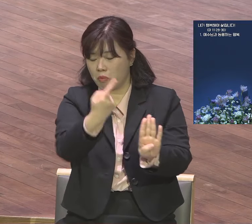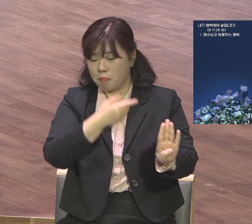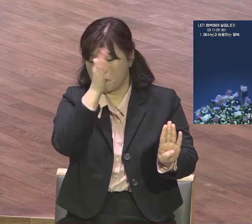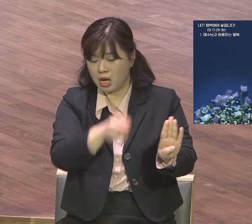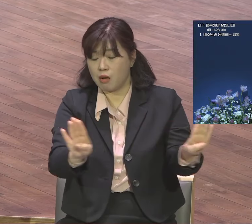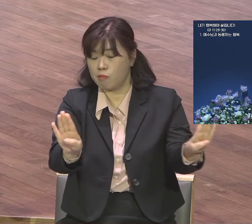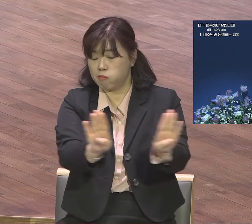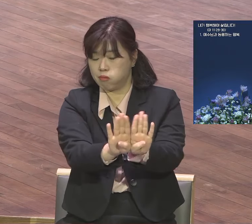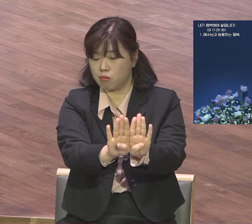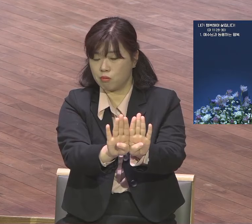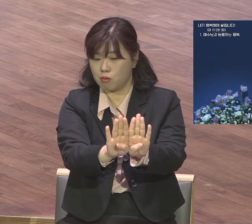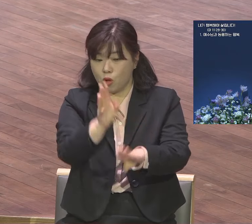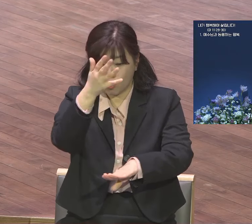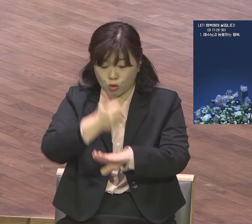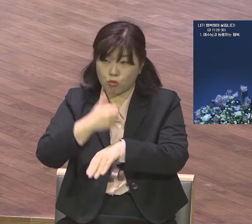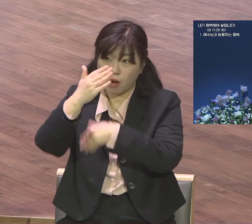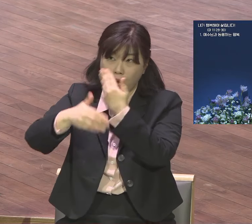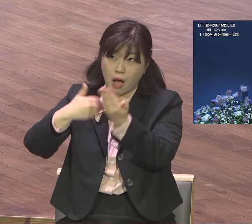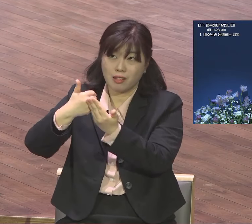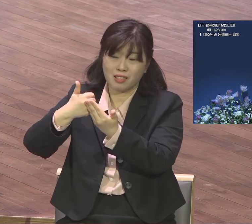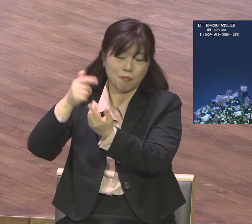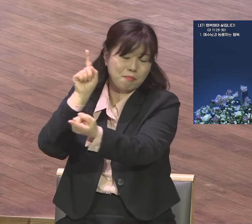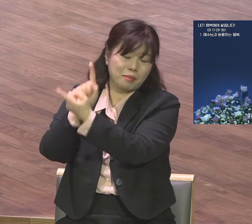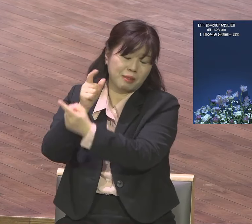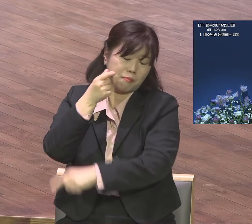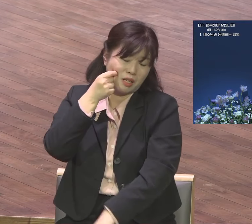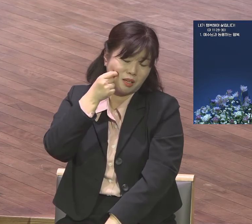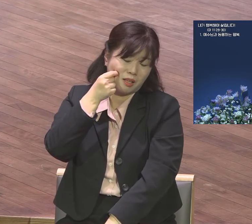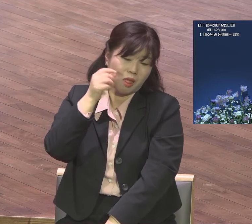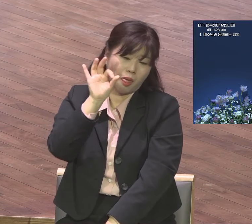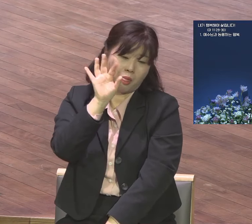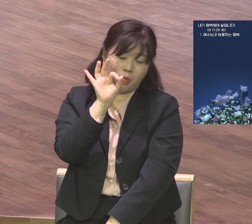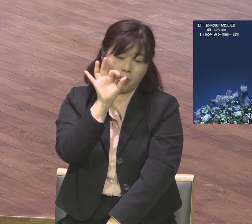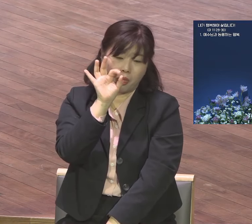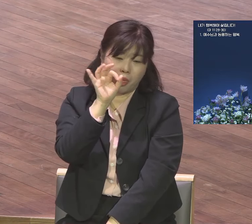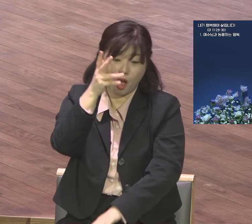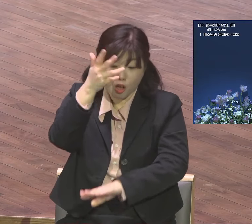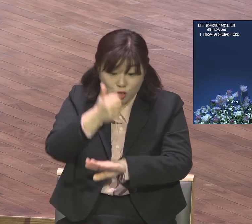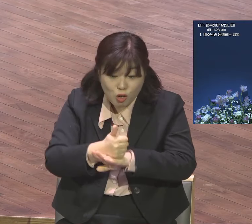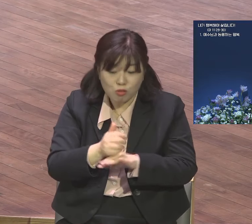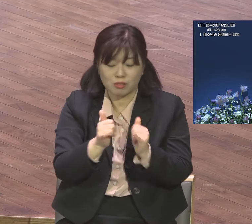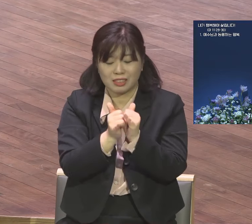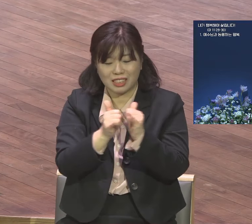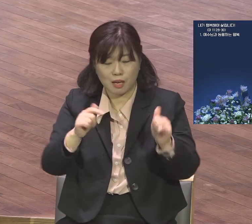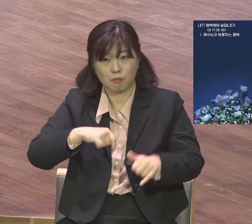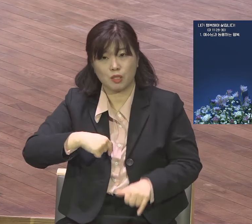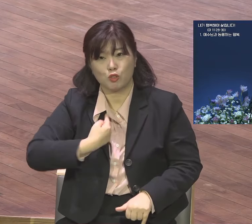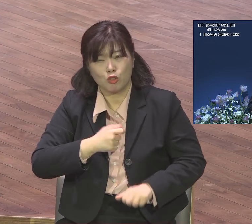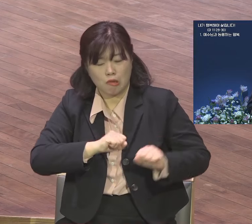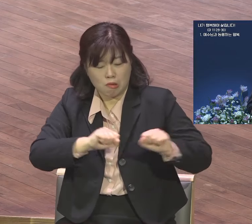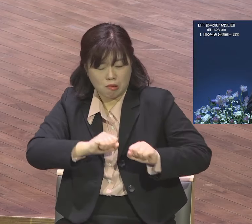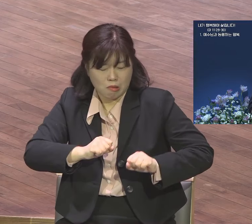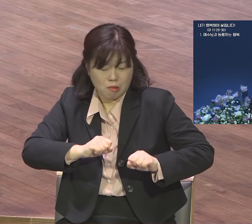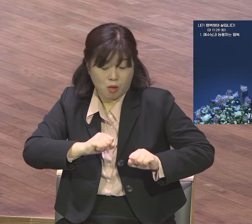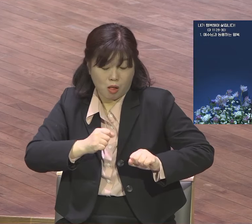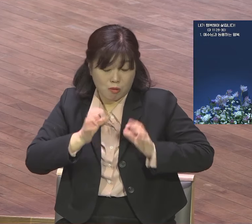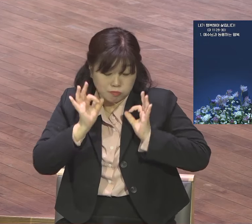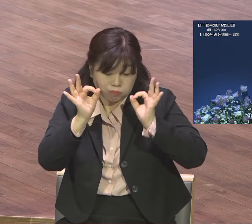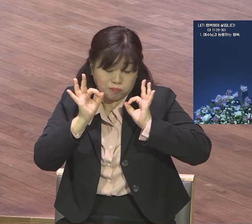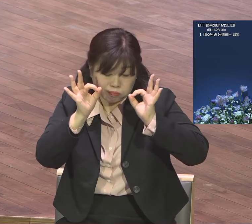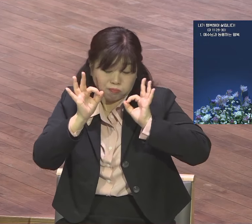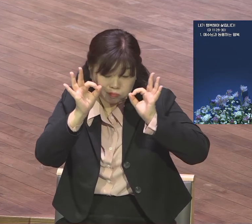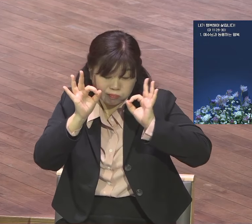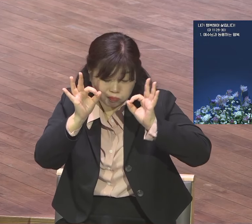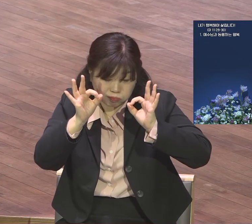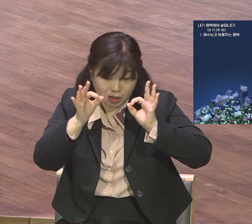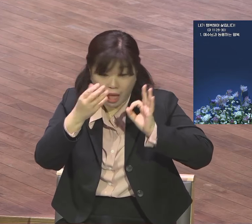가는 것입니다. 이것은 죄인 된 인간 스스로 결코 해결할 수 없는 것입니다. 복음 편지